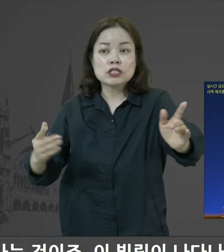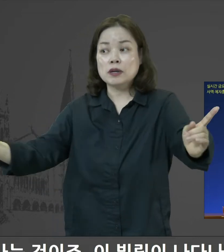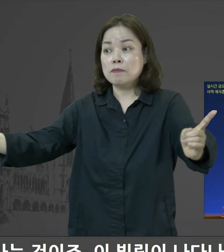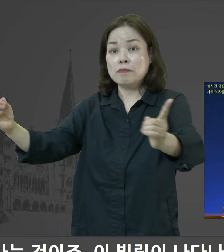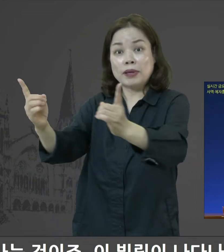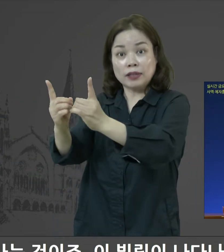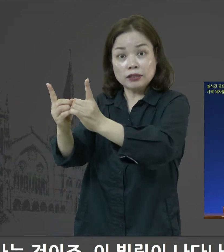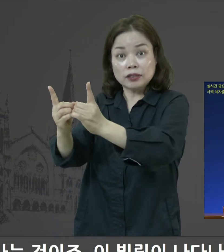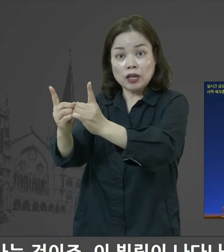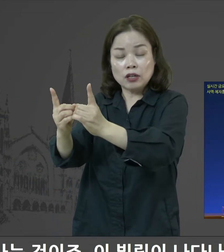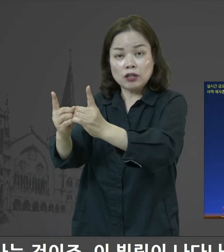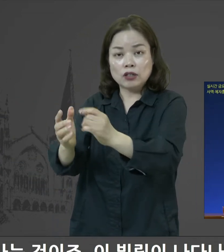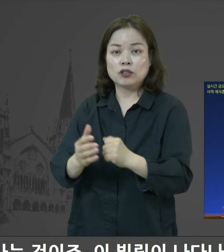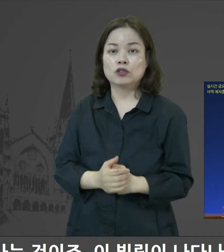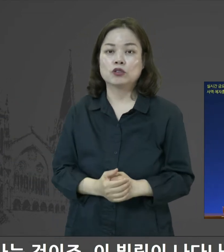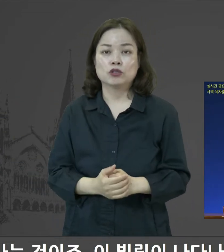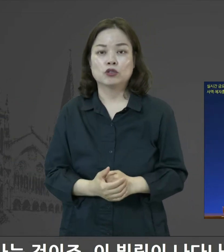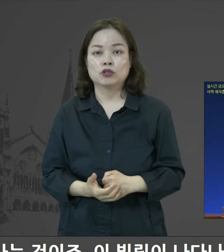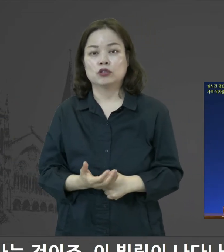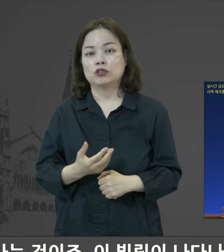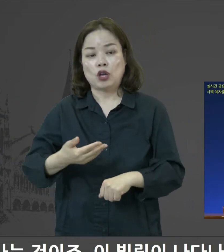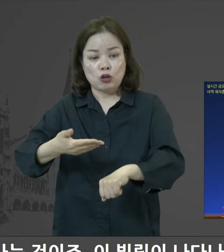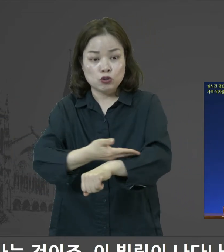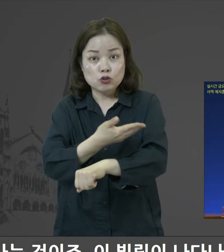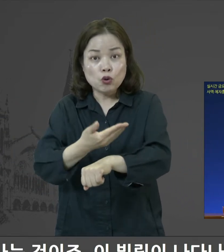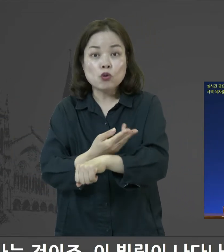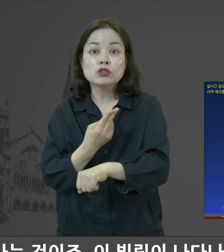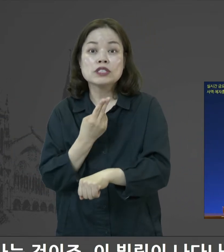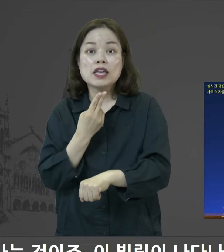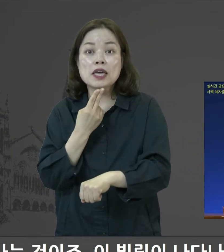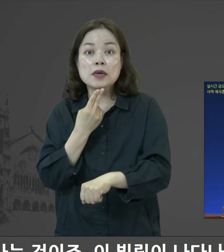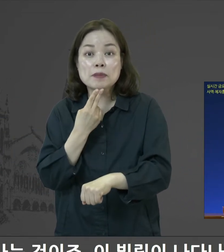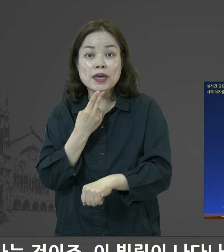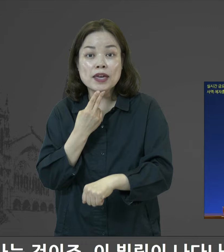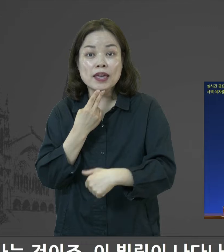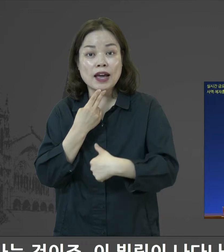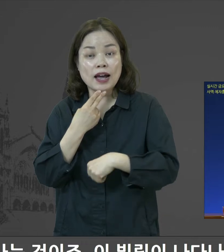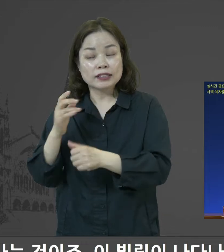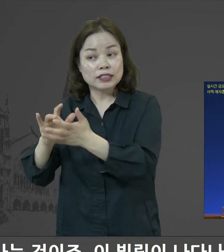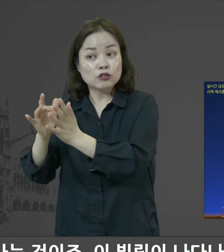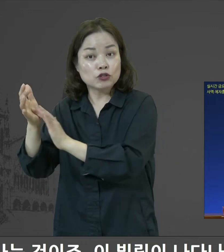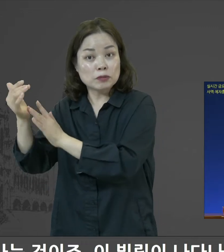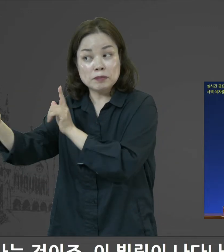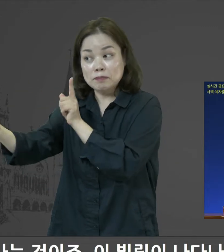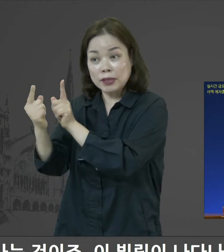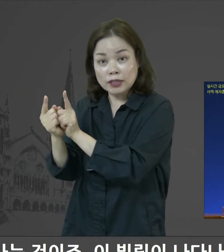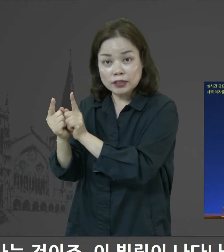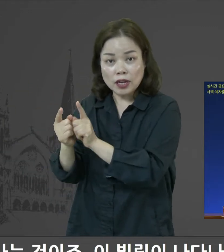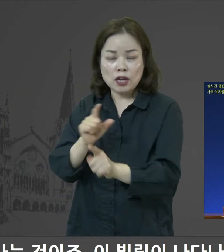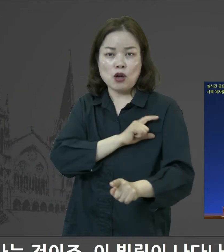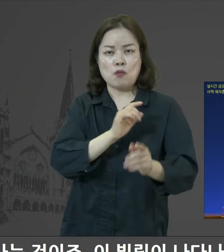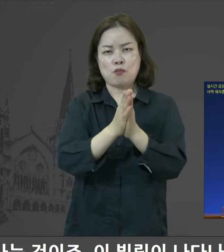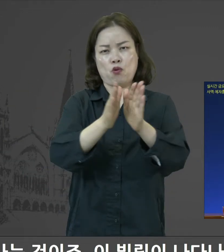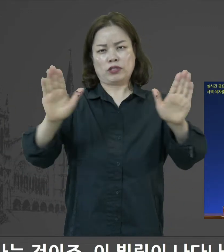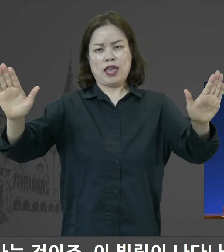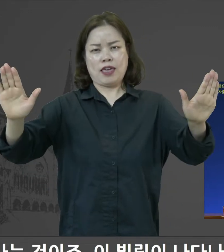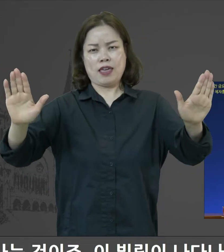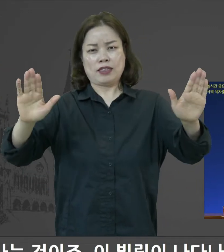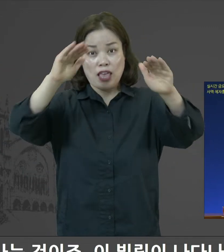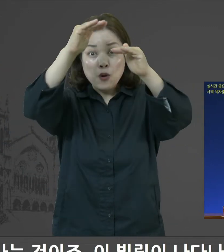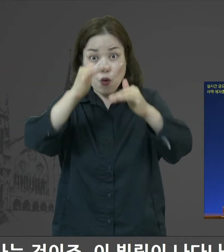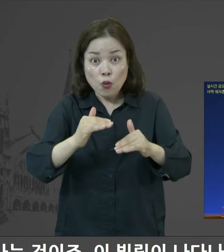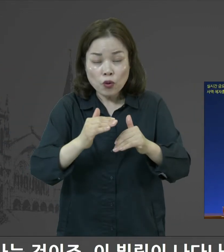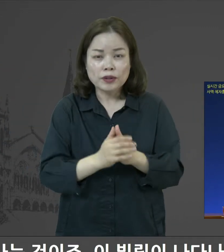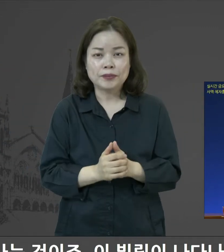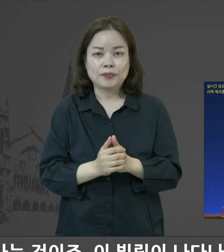만났으니 요셉의 아들 나사렛 예수라. 그러니까 이제 모세로 가는 겁니다. 모세가